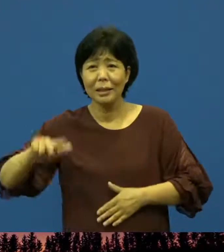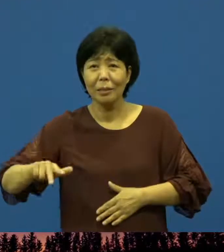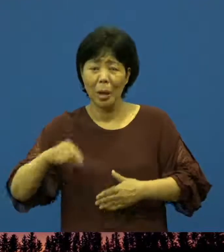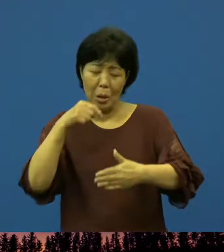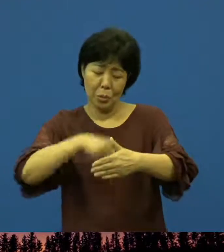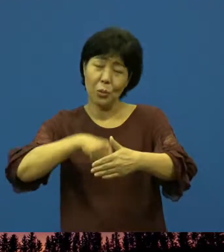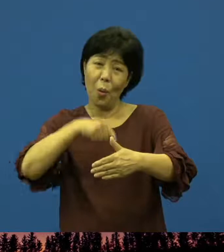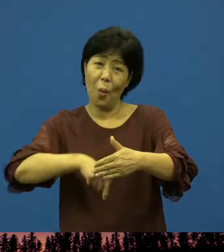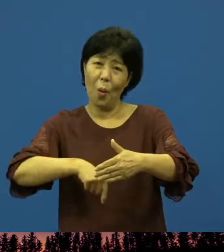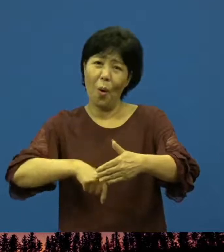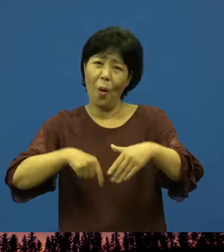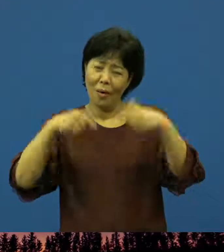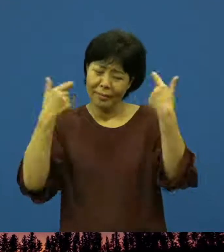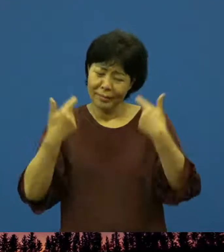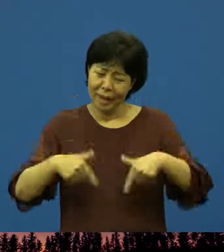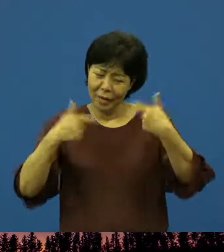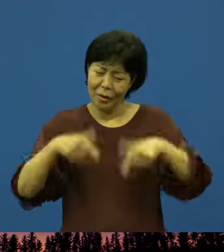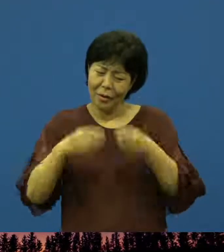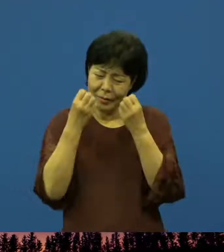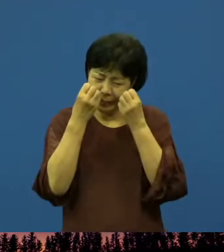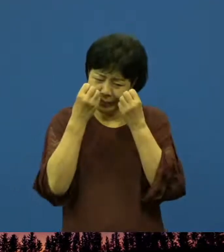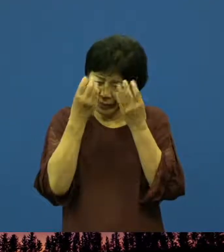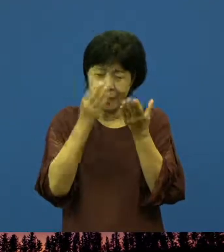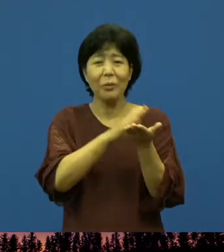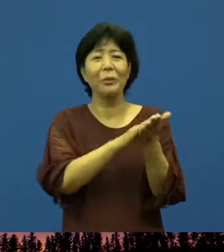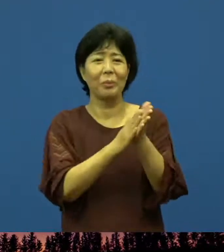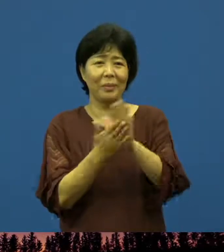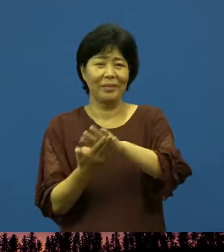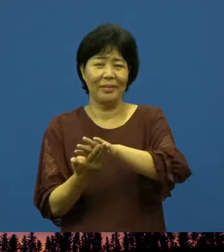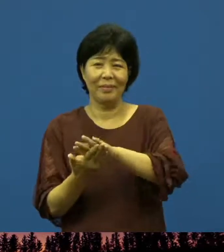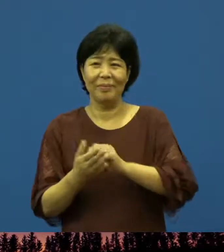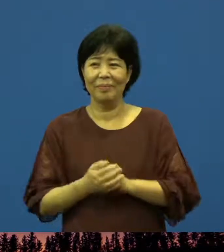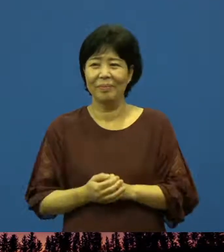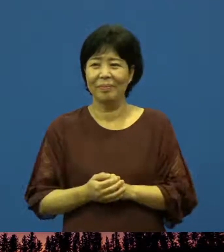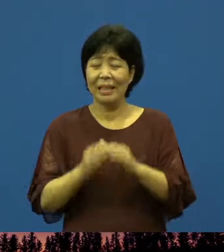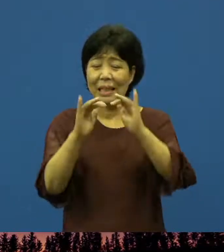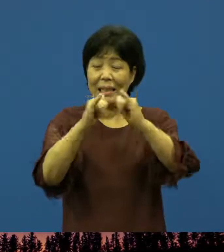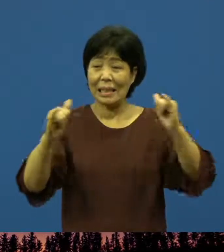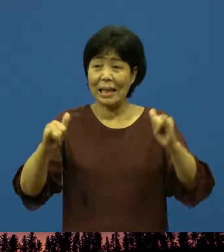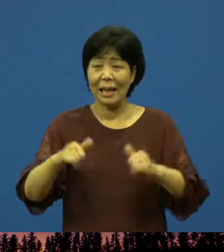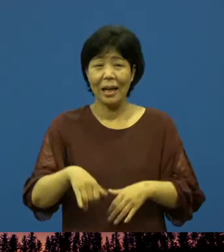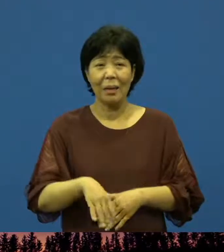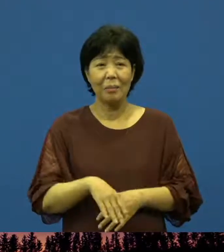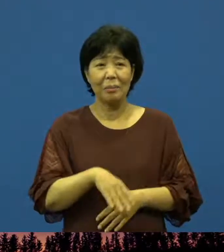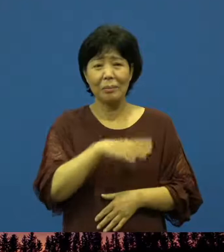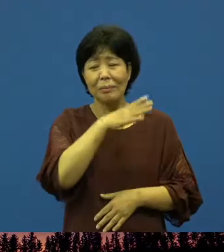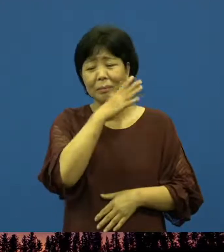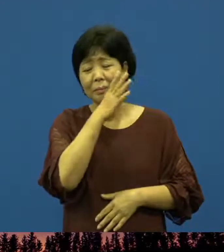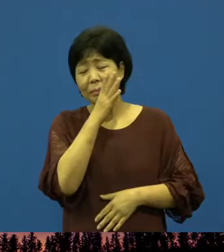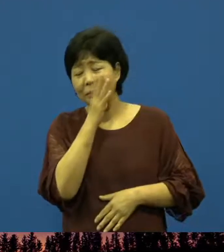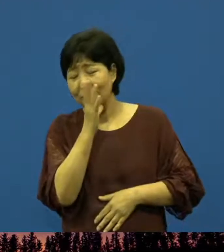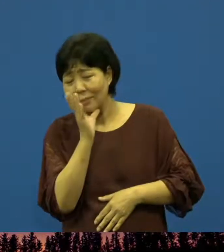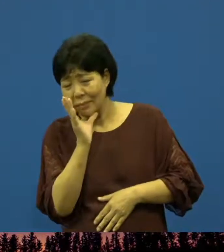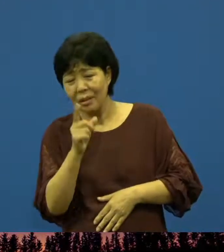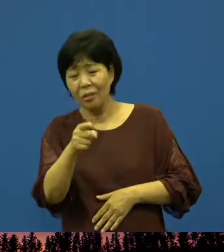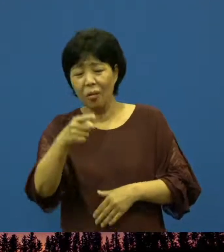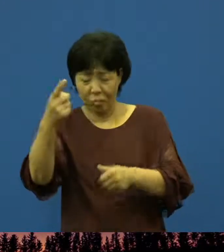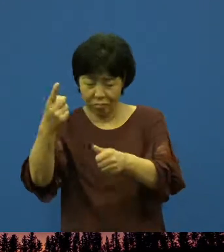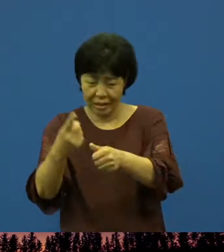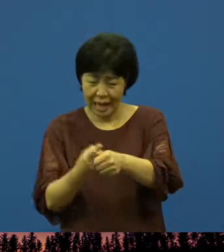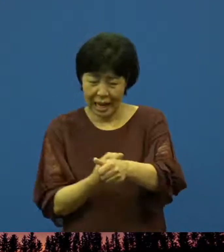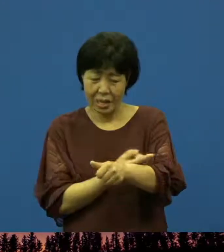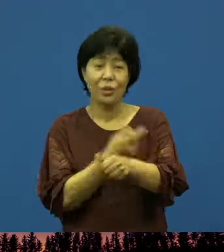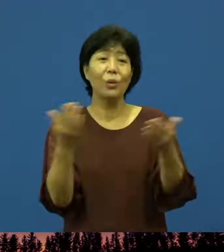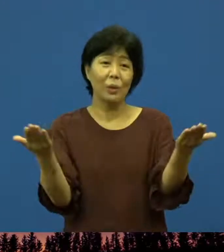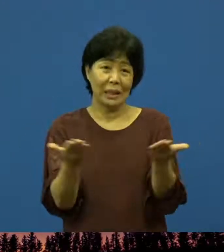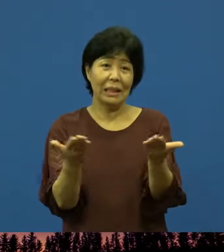새로워진다. 바울은 사람의 외모가 늙어가는 것을 자연스러워 일러보았어요. 세월이 흐르면 자연히